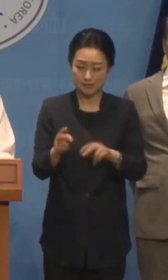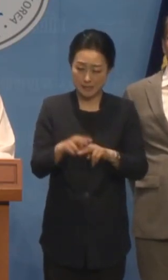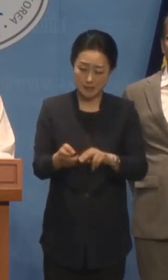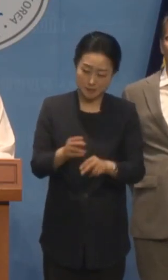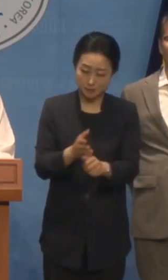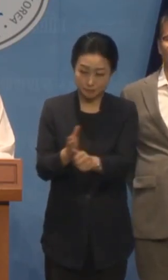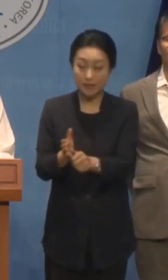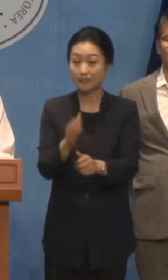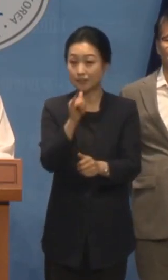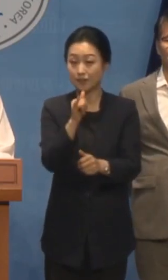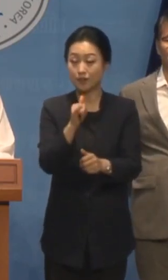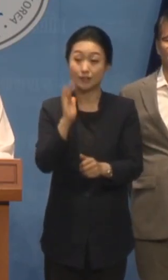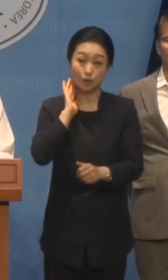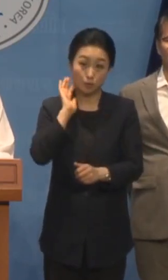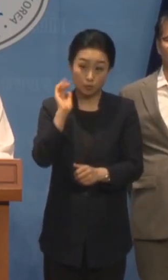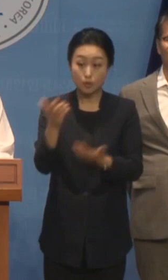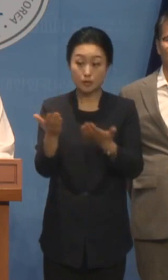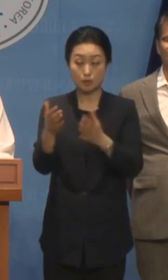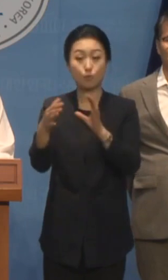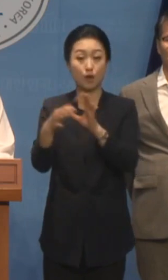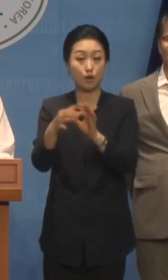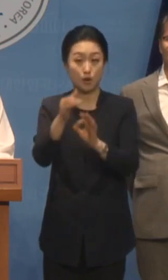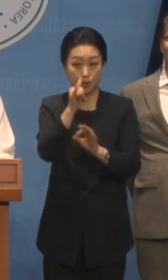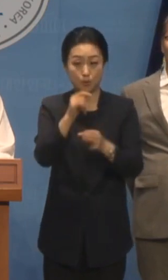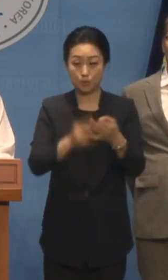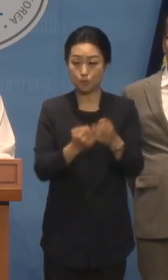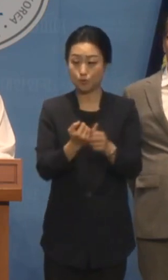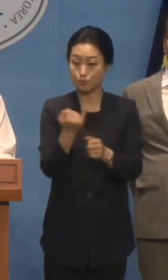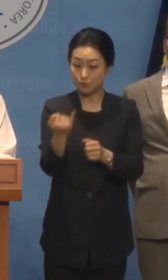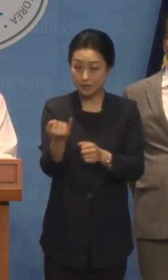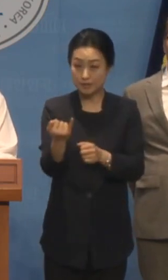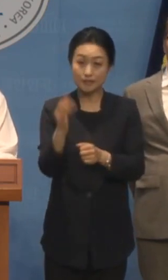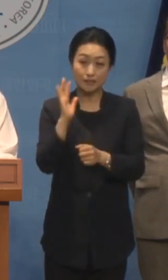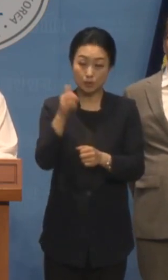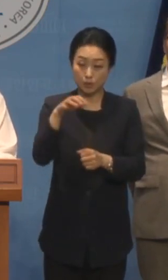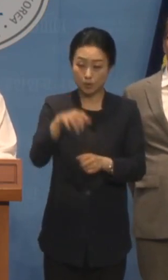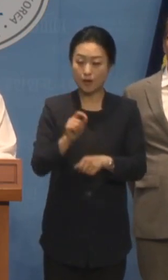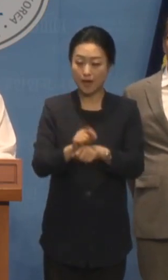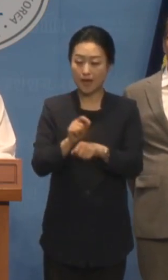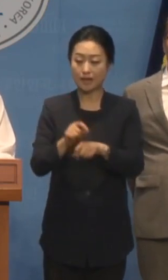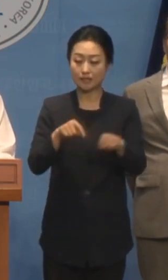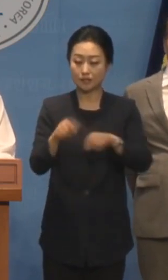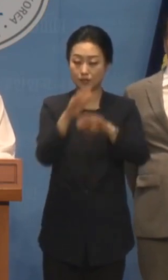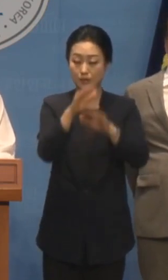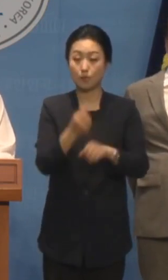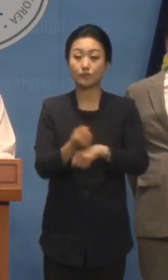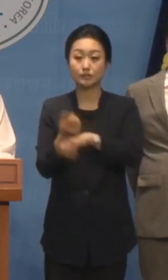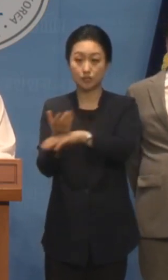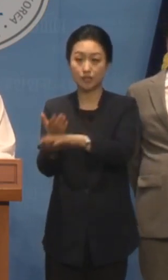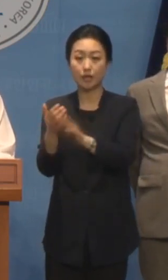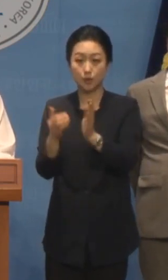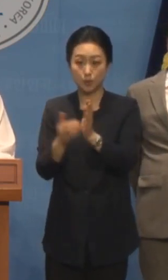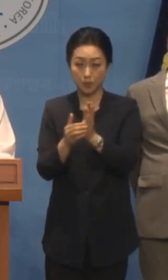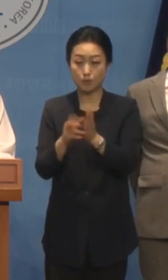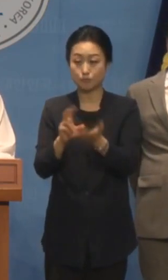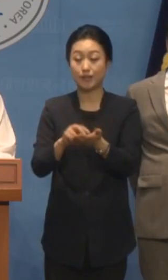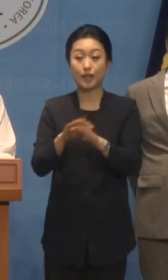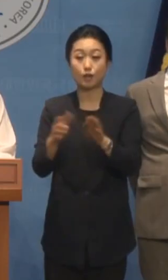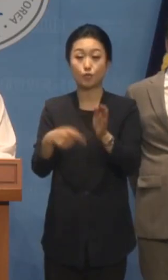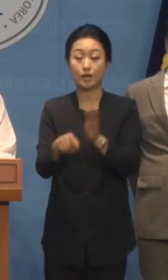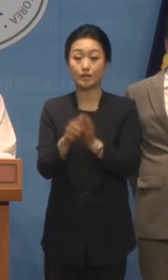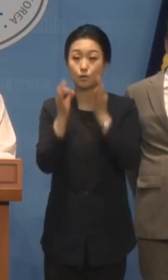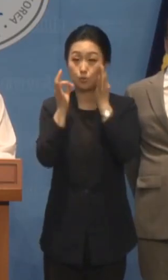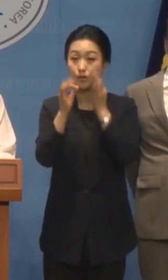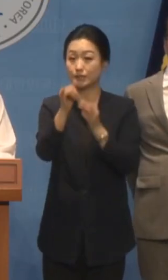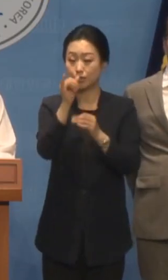대통령의 직무와 관련이 있고 또 김건희가 대통령실 행정관에게 관련 사실을 전한 후 실제로 해결해주기 위해